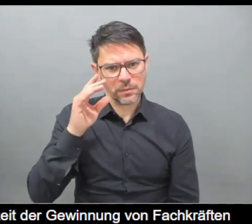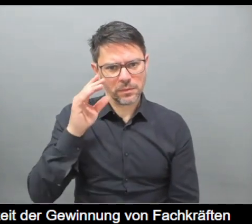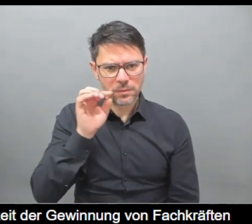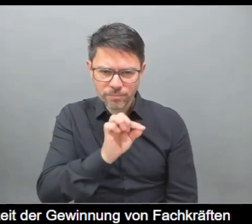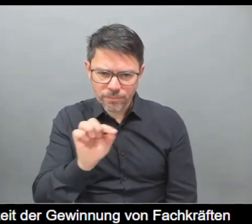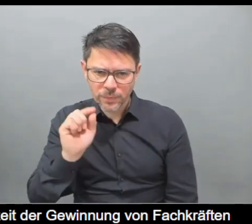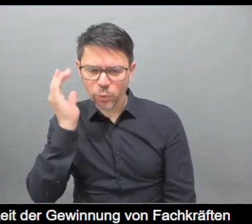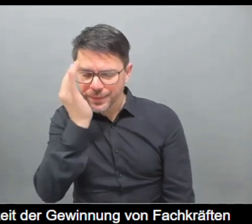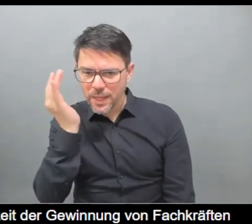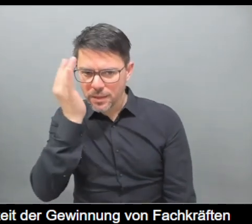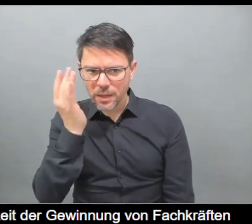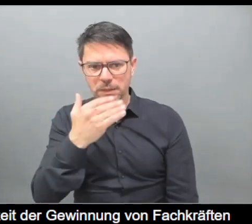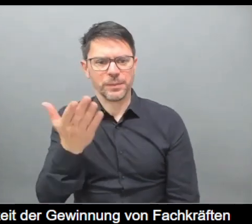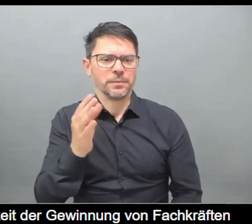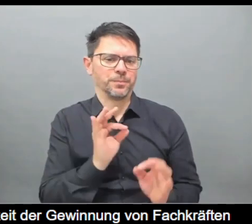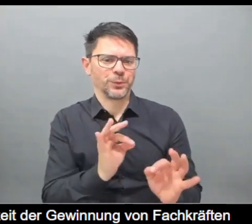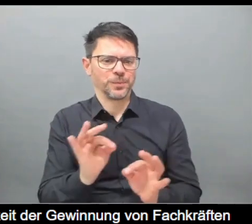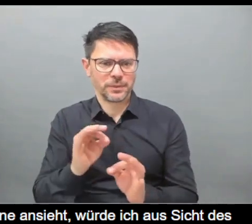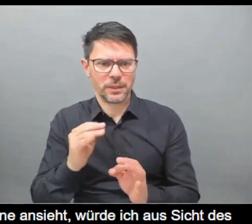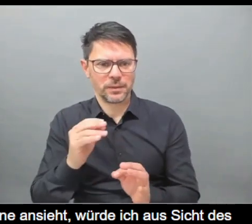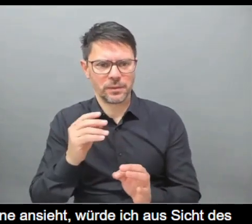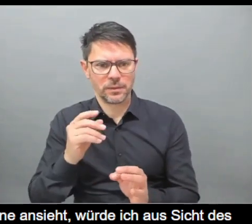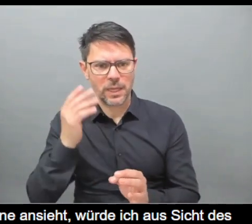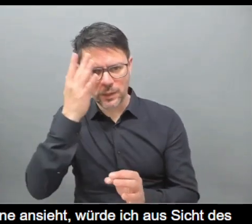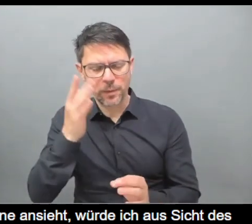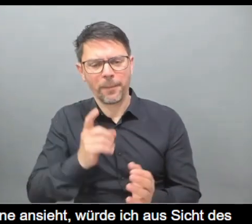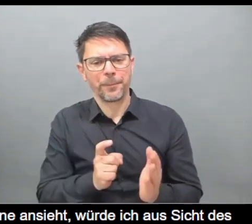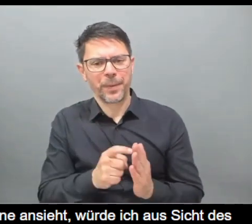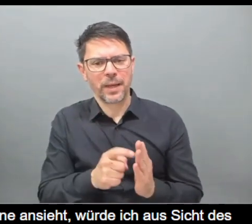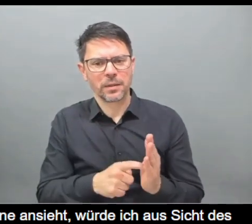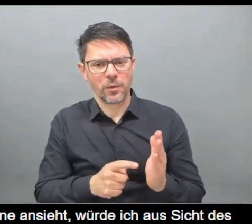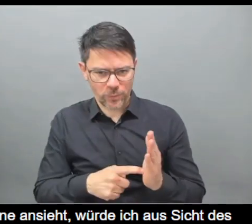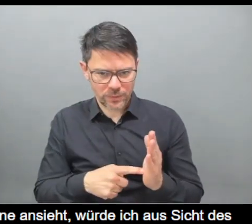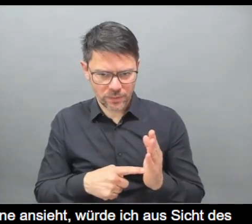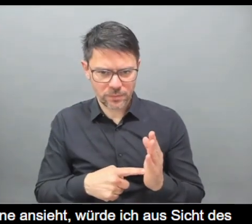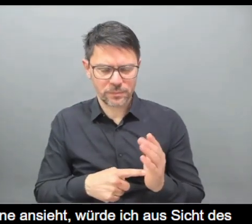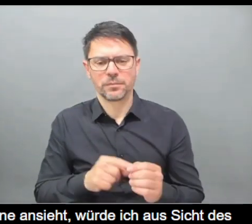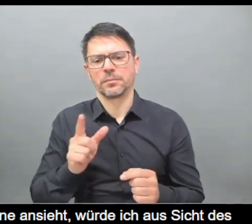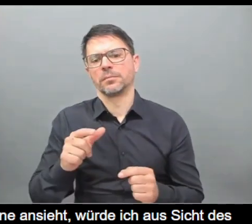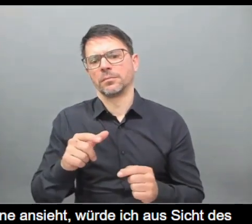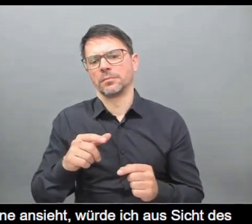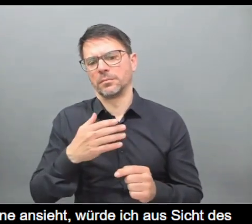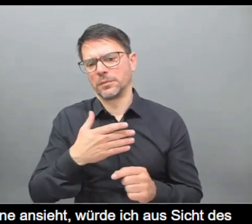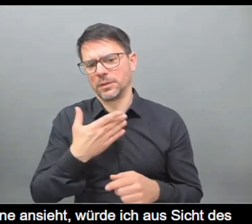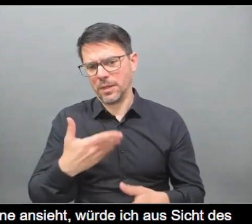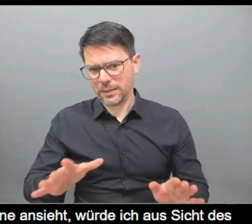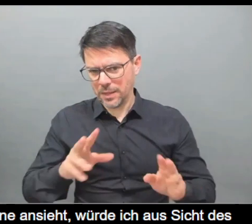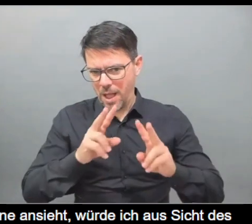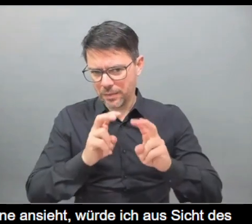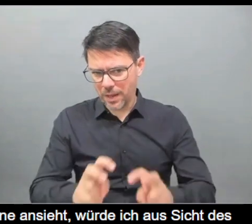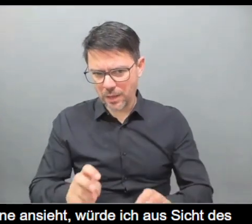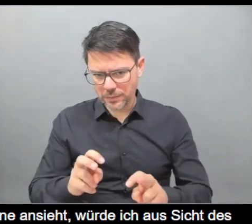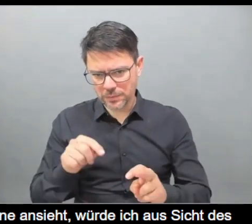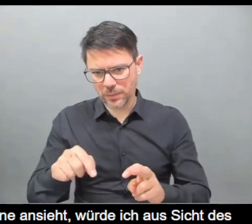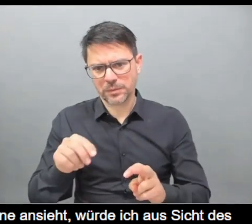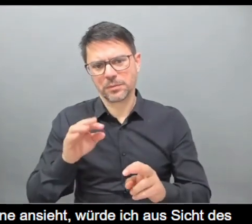Das ist notwendig für politische Entscheidungen, nicht nur eine theoretische Ableitung zu leisten, sondern auch zu wissen, ganz konkret